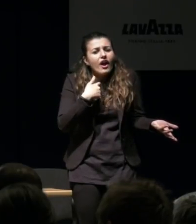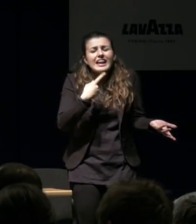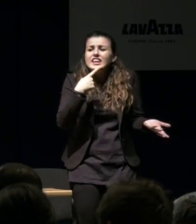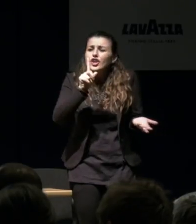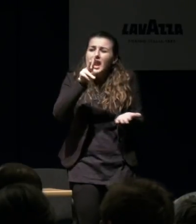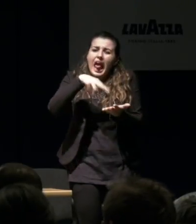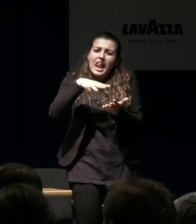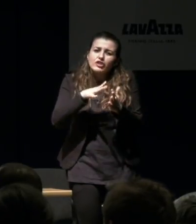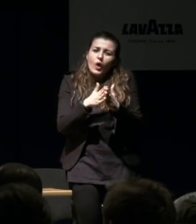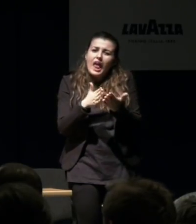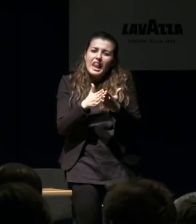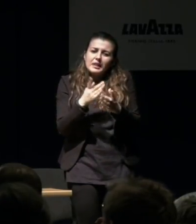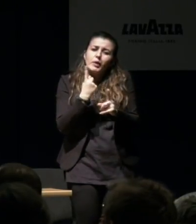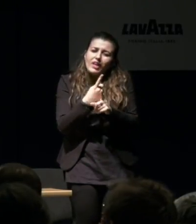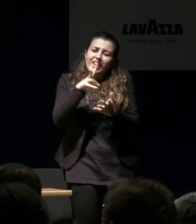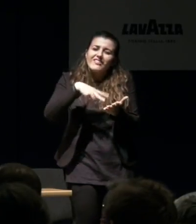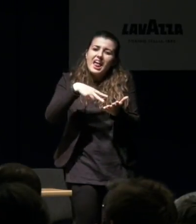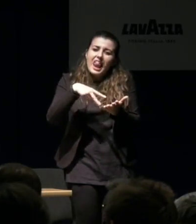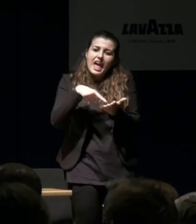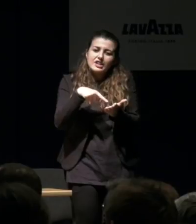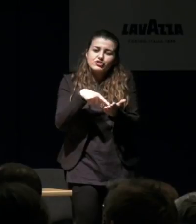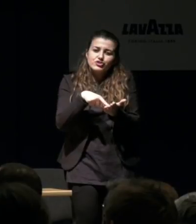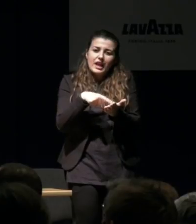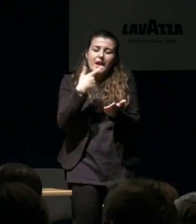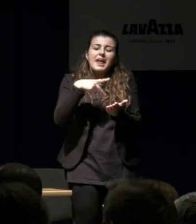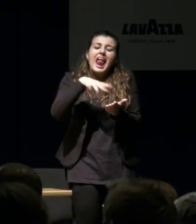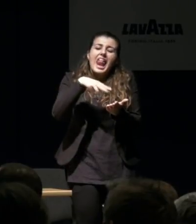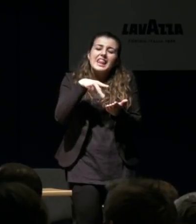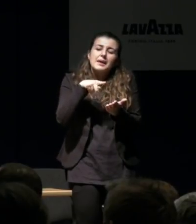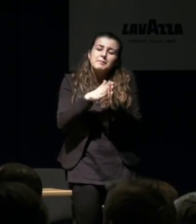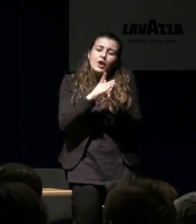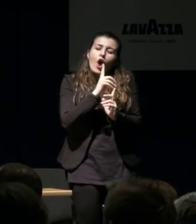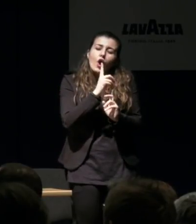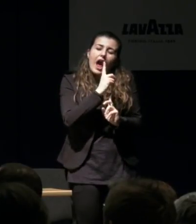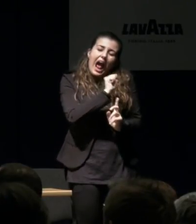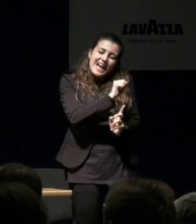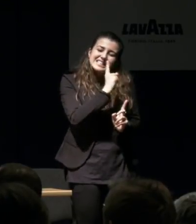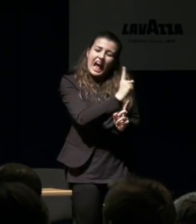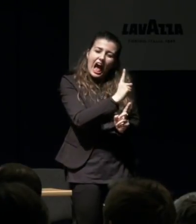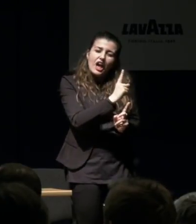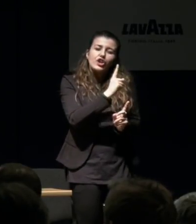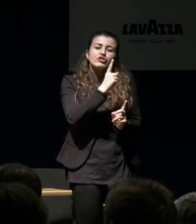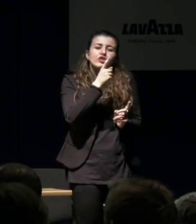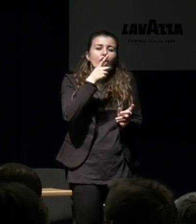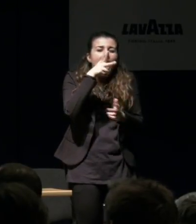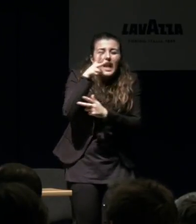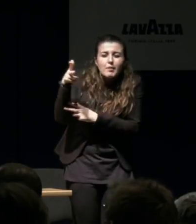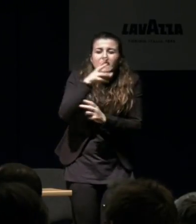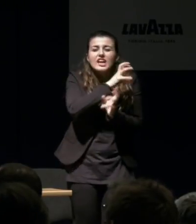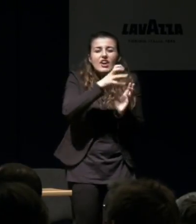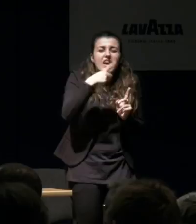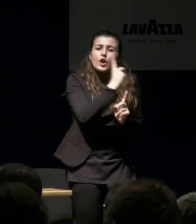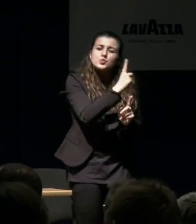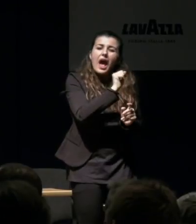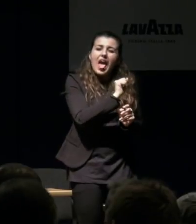l'ha letto di leggere di leggere di leggere libri di alessandro di leggere i reportage di imparare a fare le